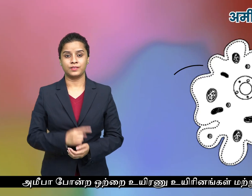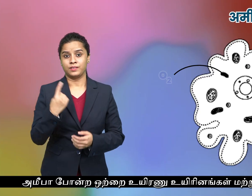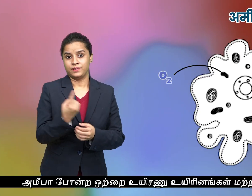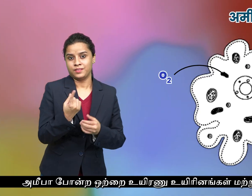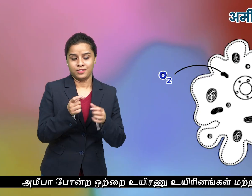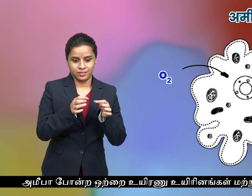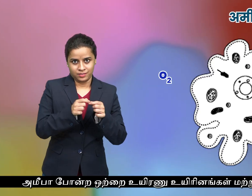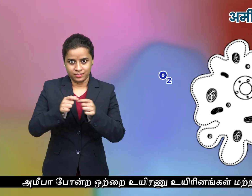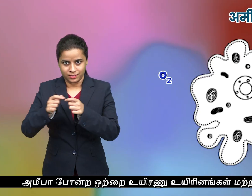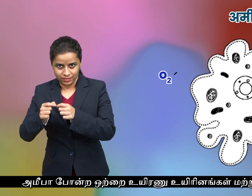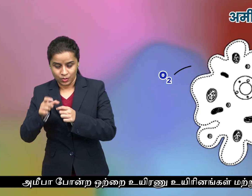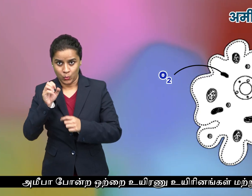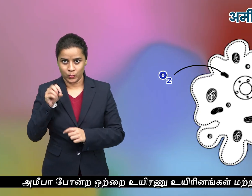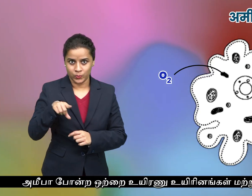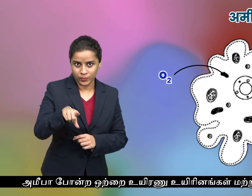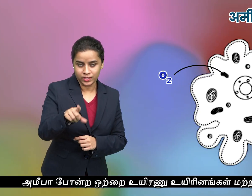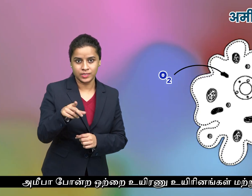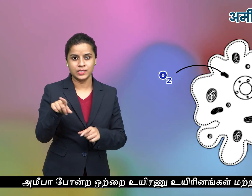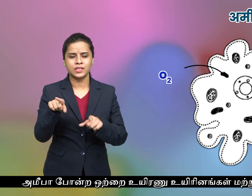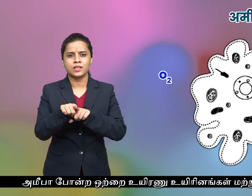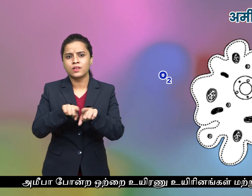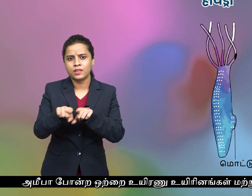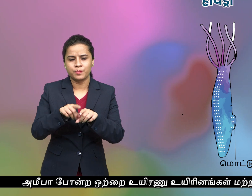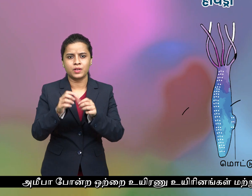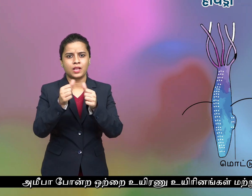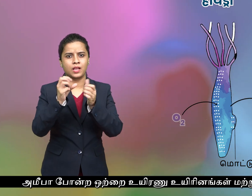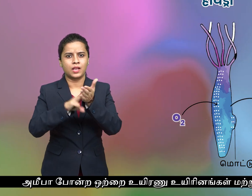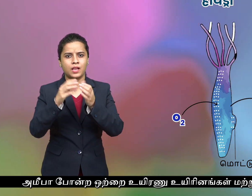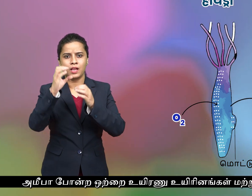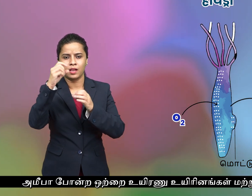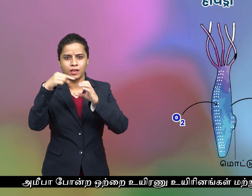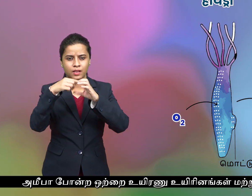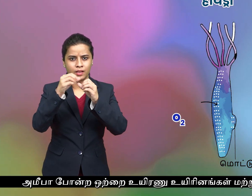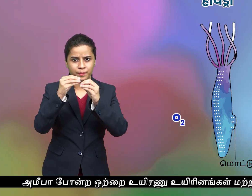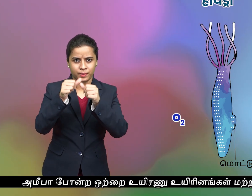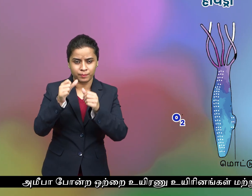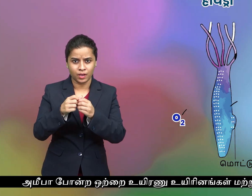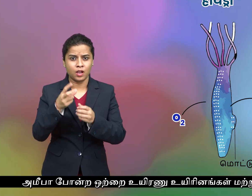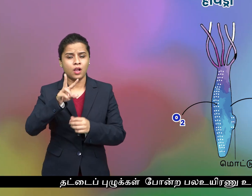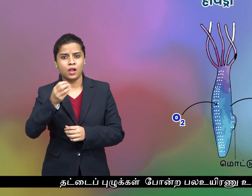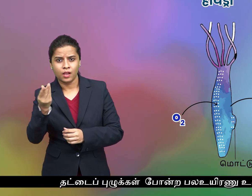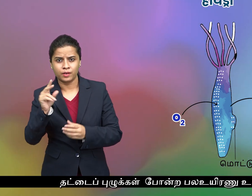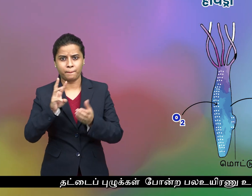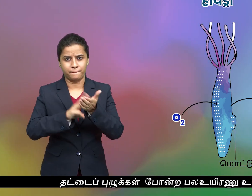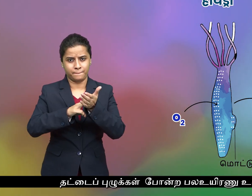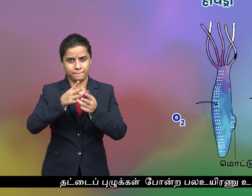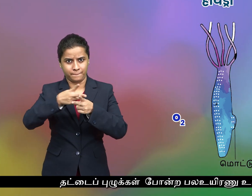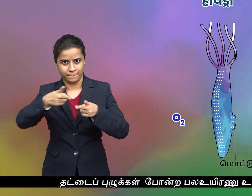அமீபா போன்ற ஒற்றை உயிரணு உயிரினங்கள் மற்றும் ஹைட்ரா மற்றும் தட்டை புழுக்கள் போன்ற